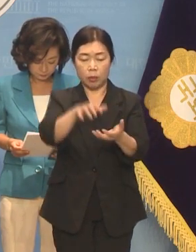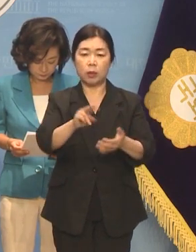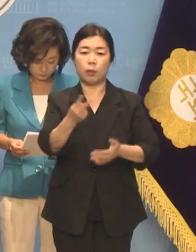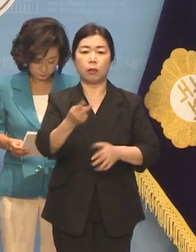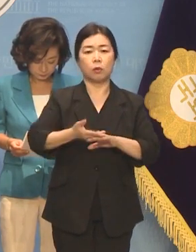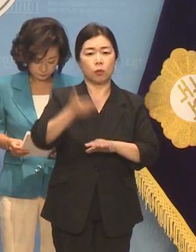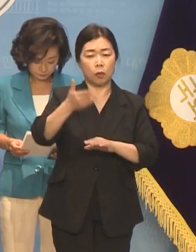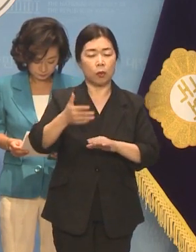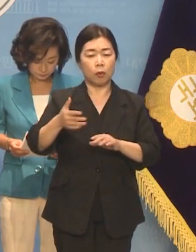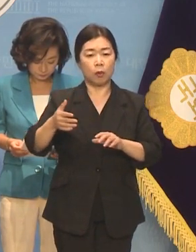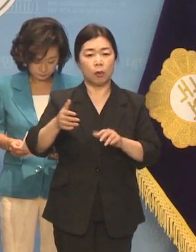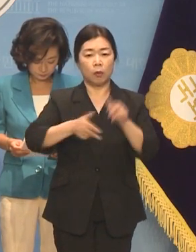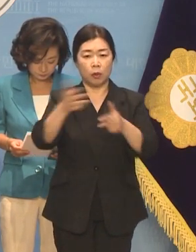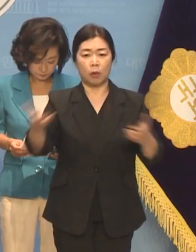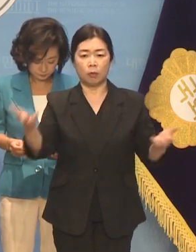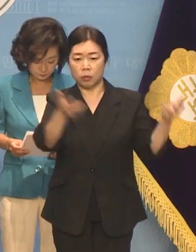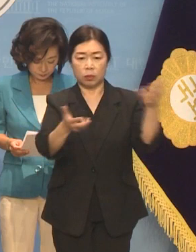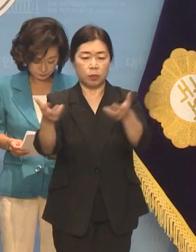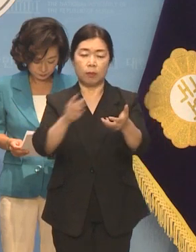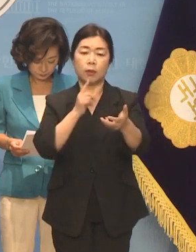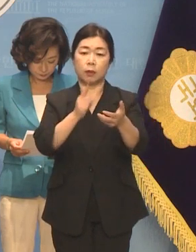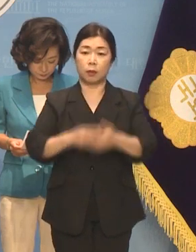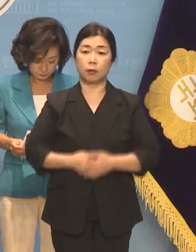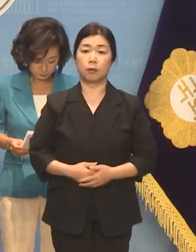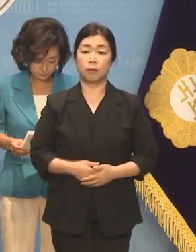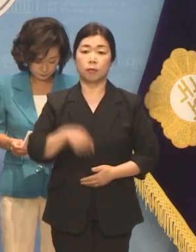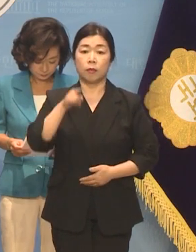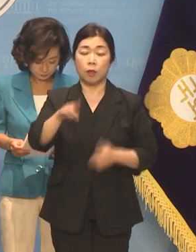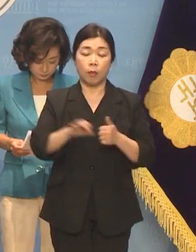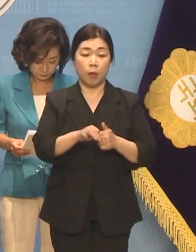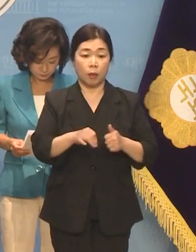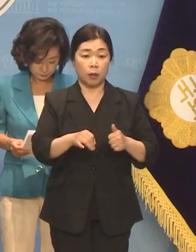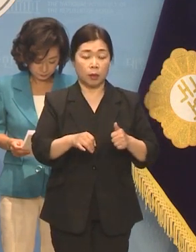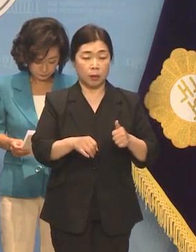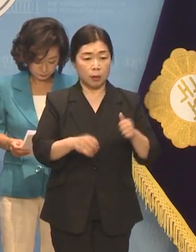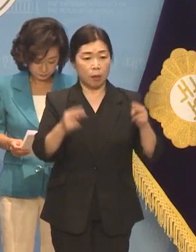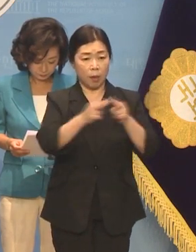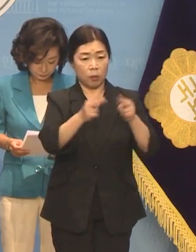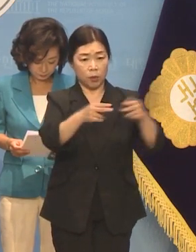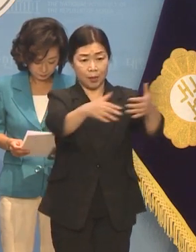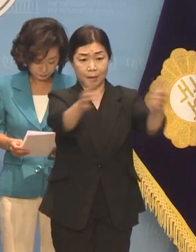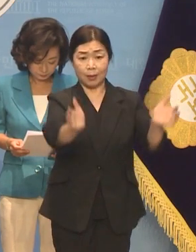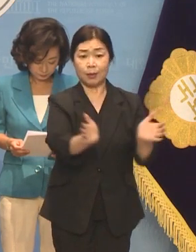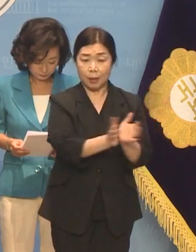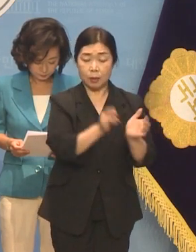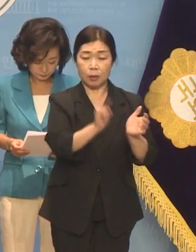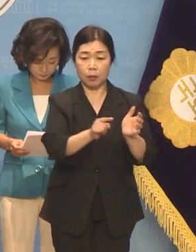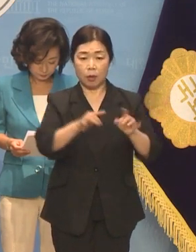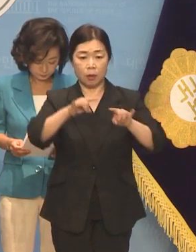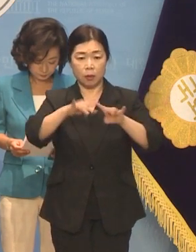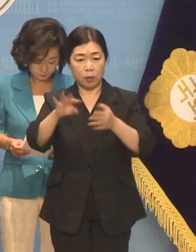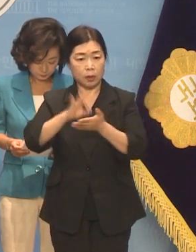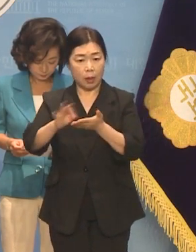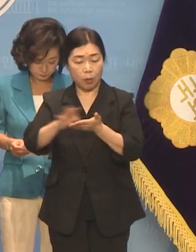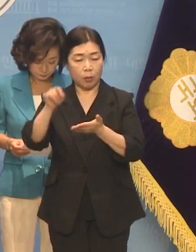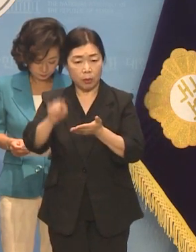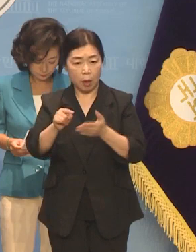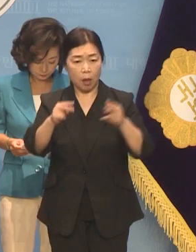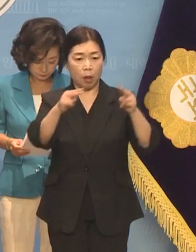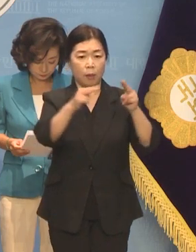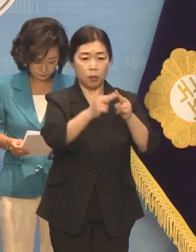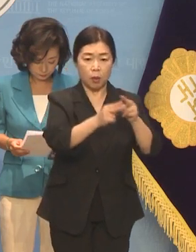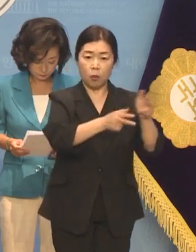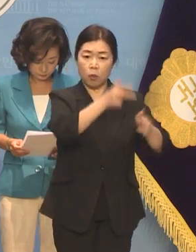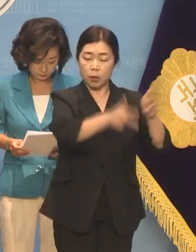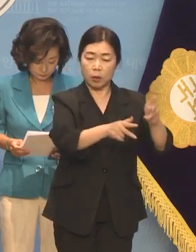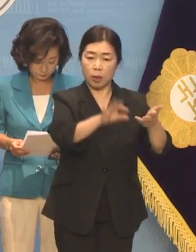반도체 클러스터 전력 공급 계획안은 에너지 다소비 산업인 반도체 공장 등의